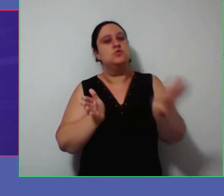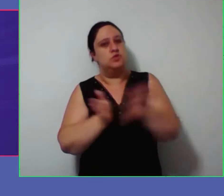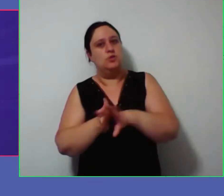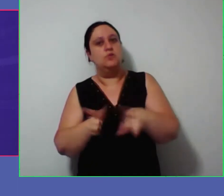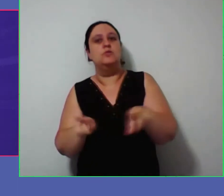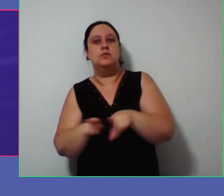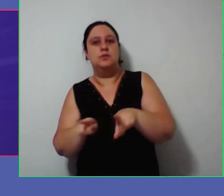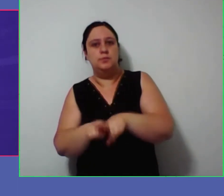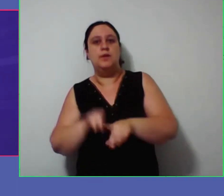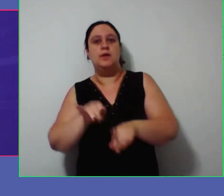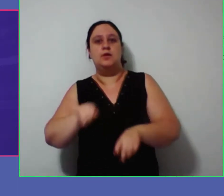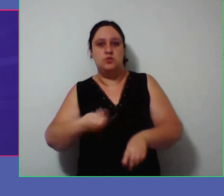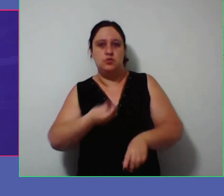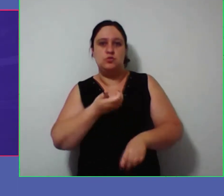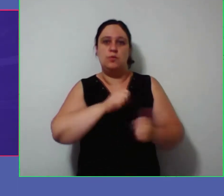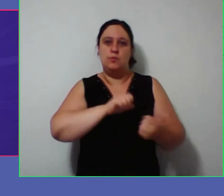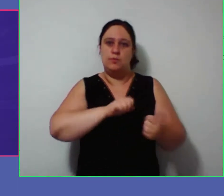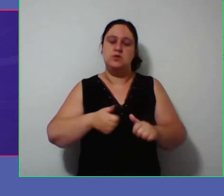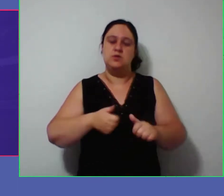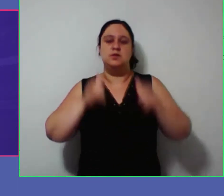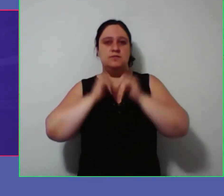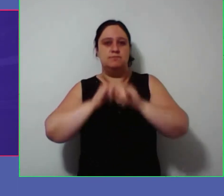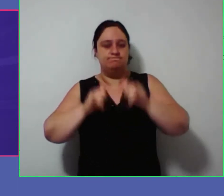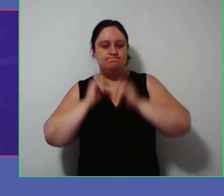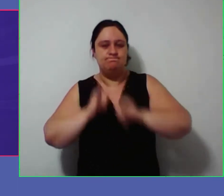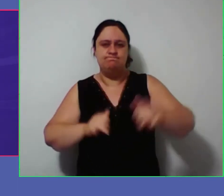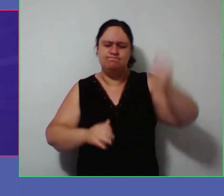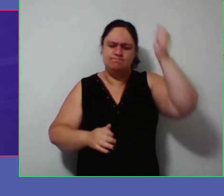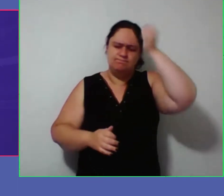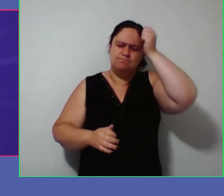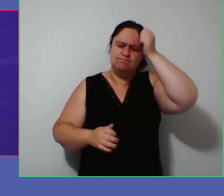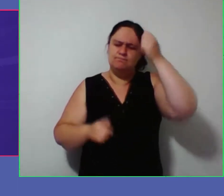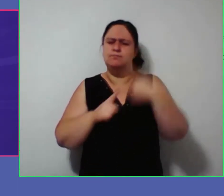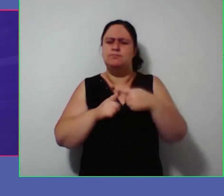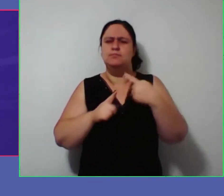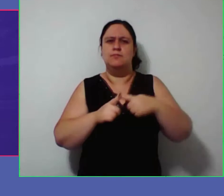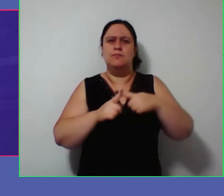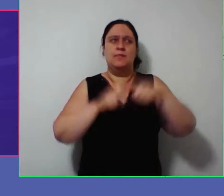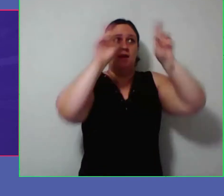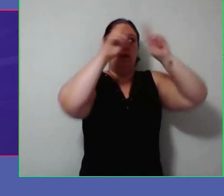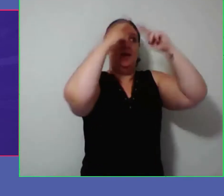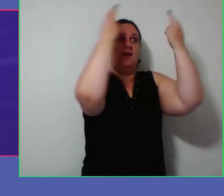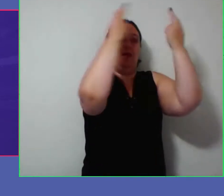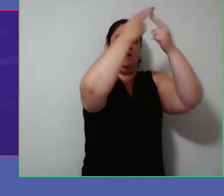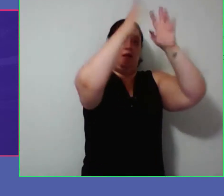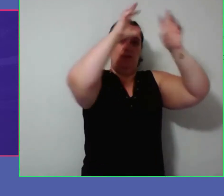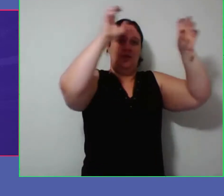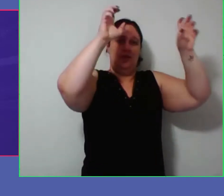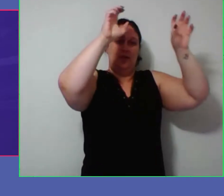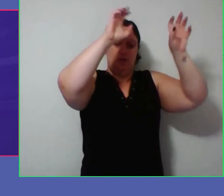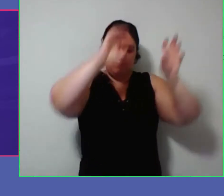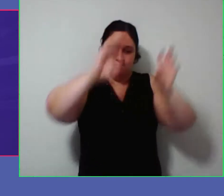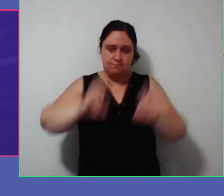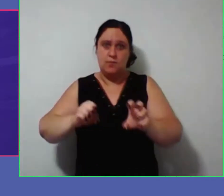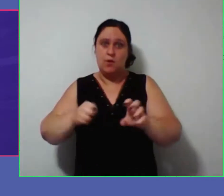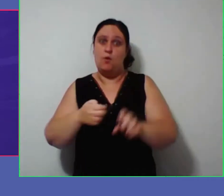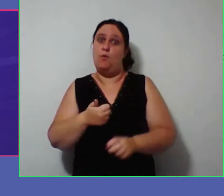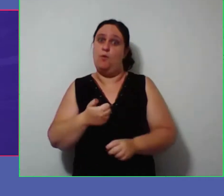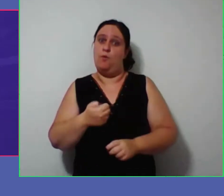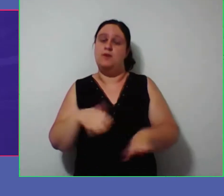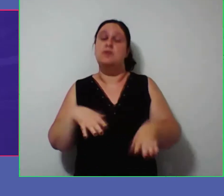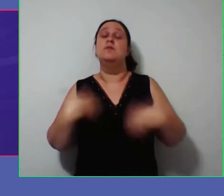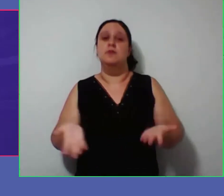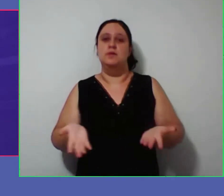próximo o reino dos céus. E uma vez chegado o reino dos céus, a vida humana daqueles